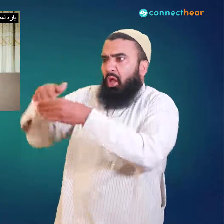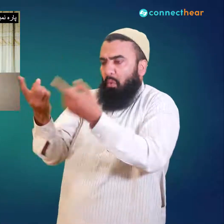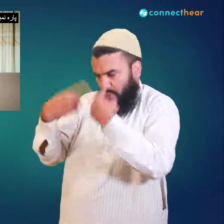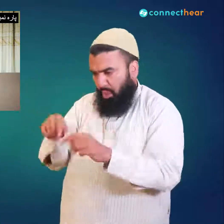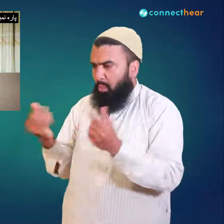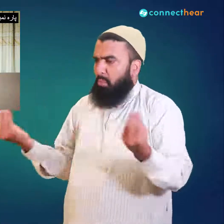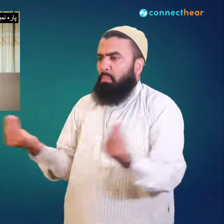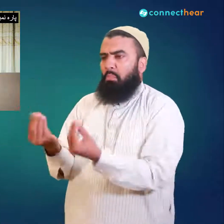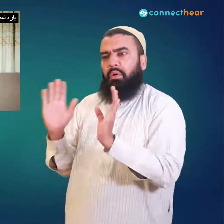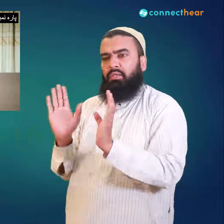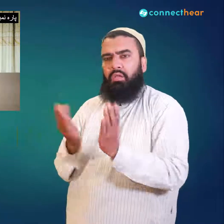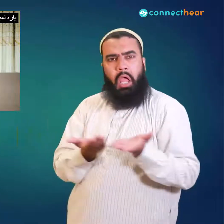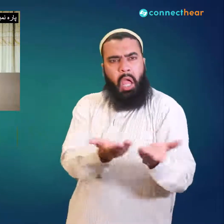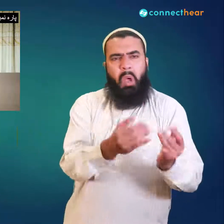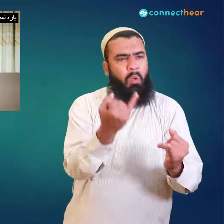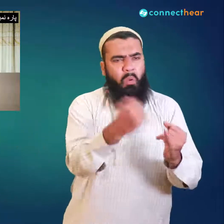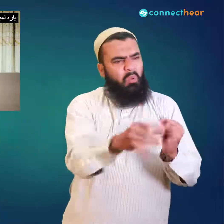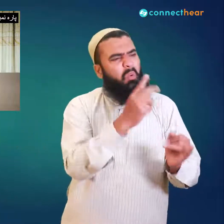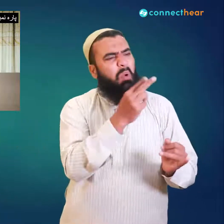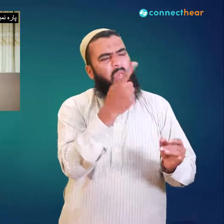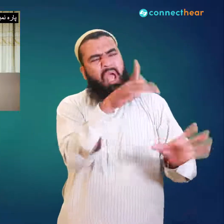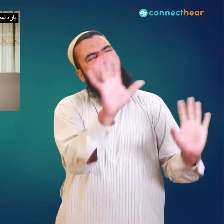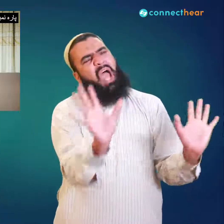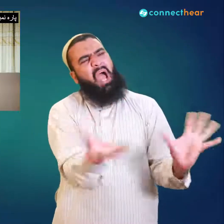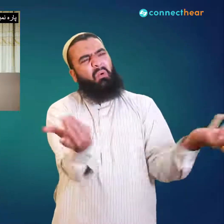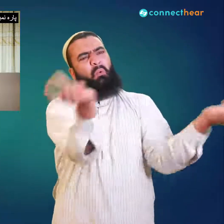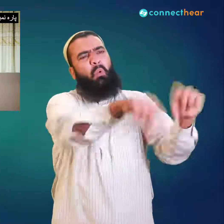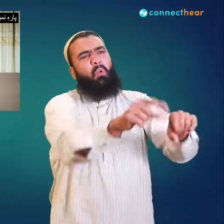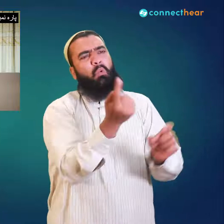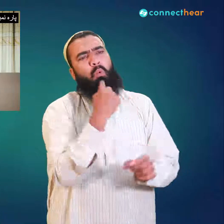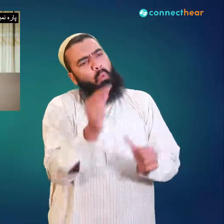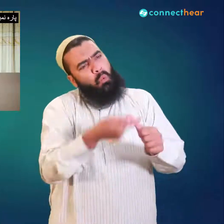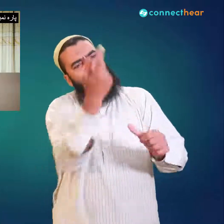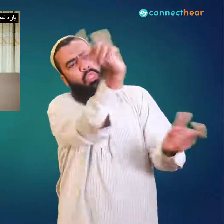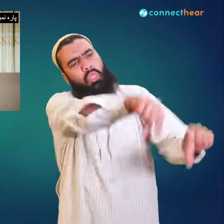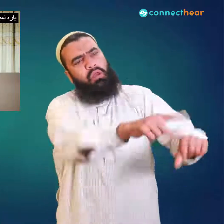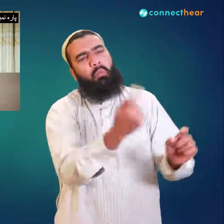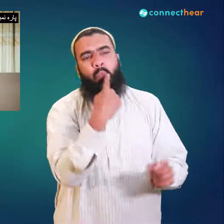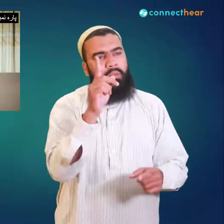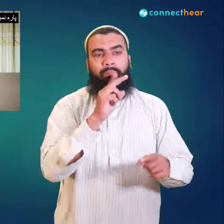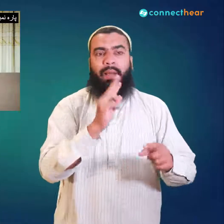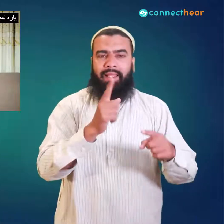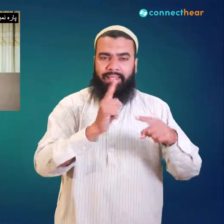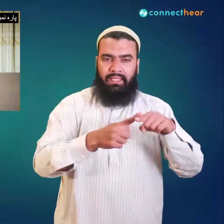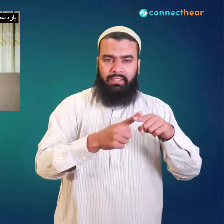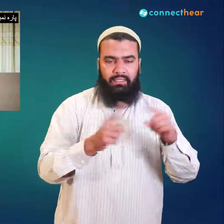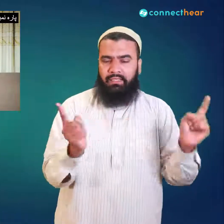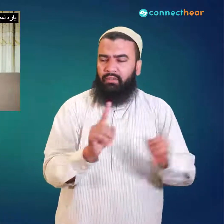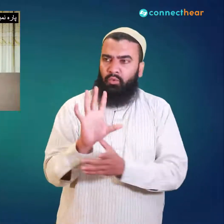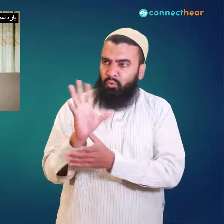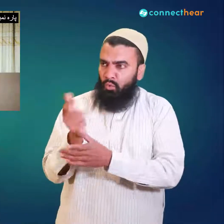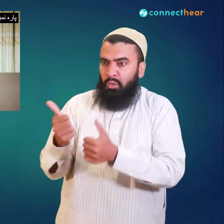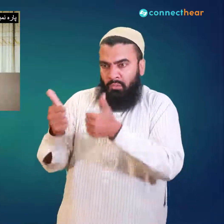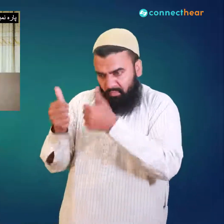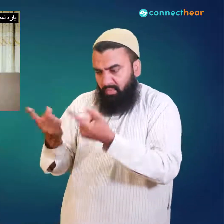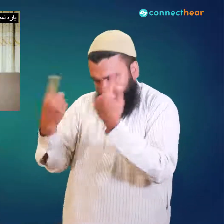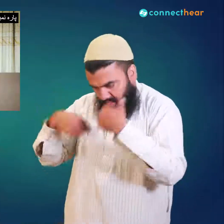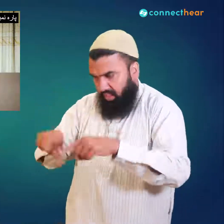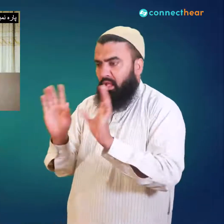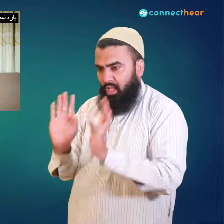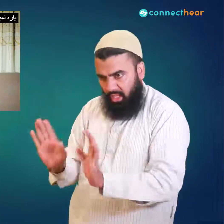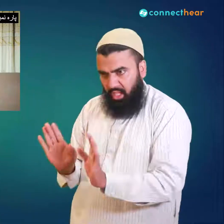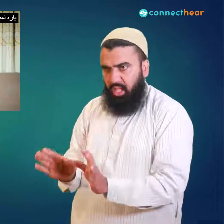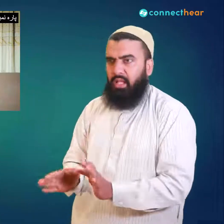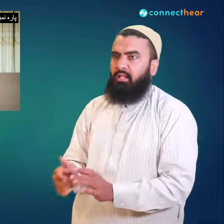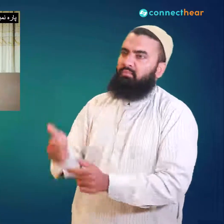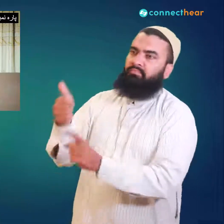کچھ ہے اور آخرت کچھ نہیں، اپنے اعمال کی جواب دہی کچھ نہیں۔ تو جب مال کی محبت،